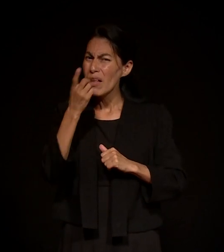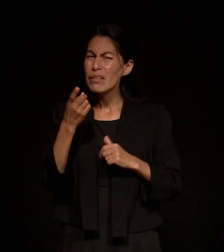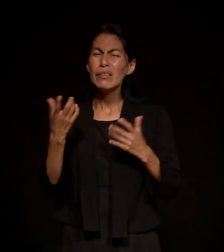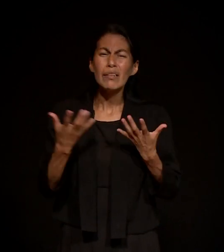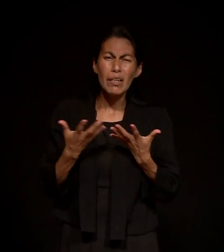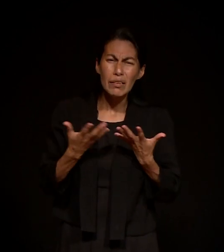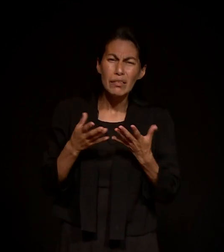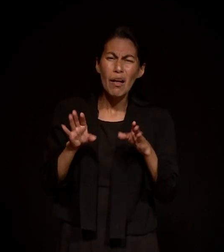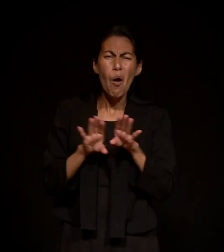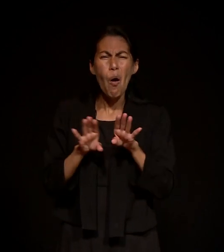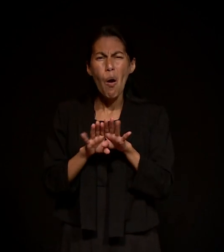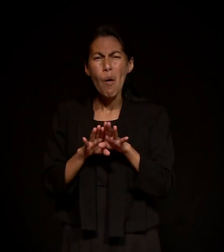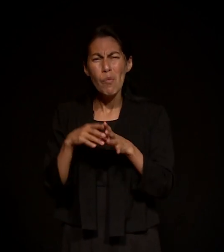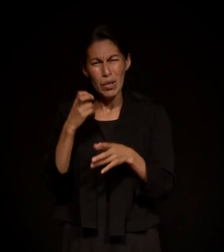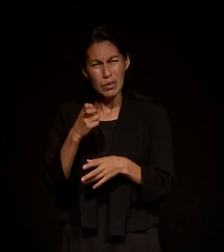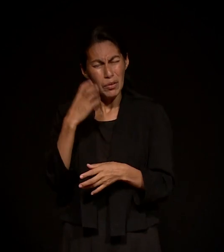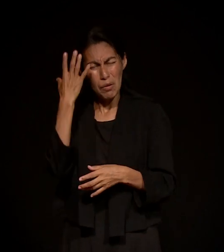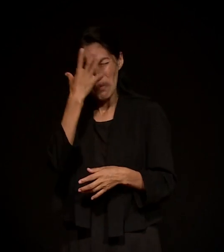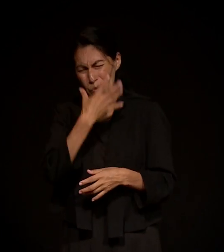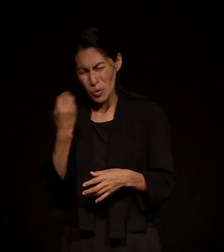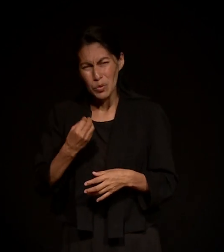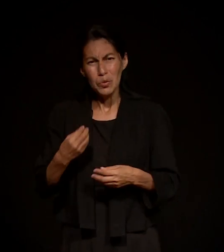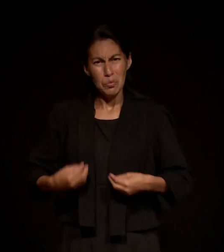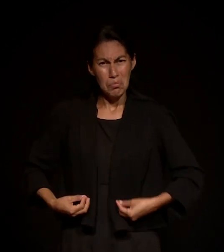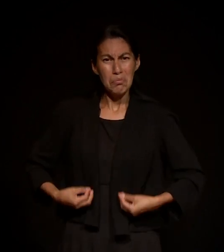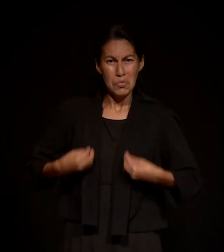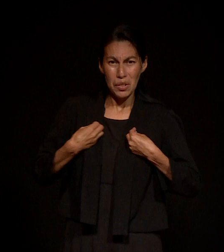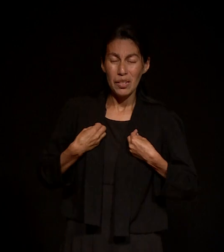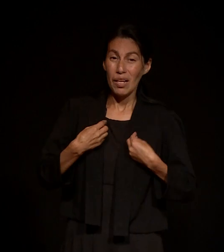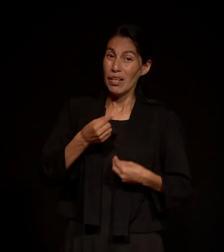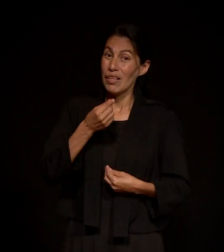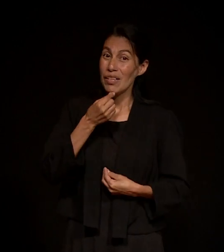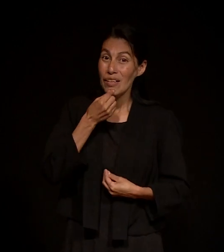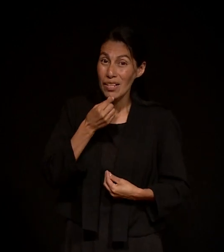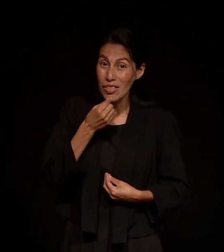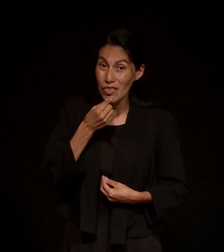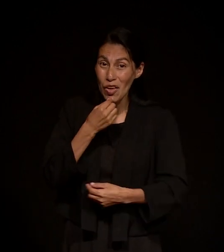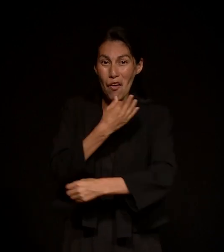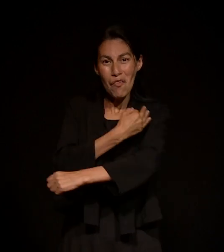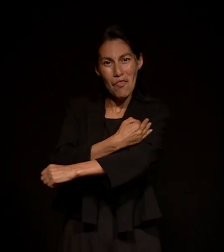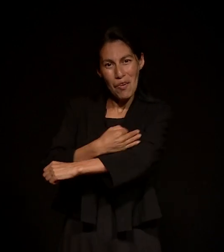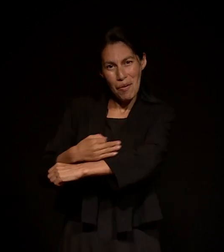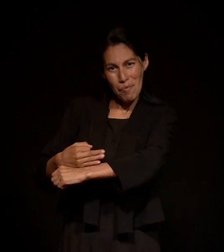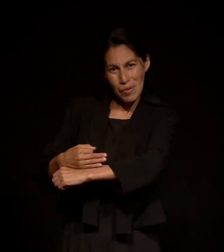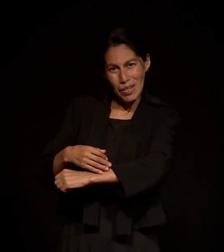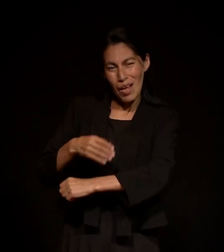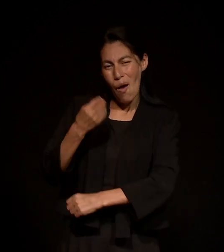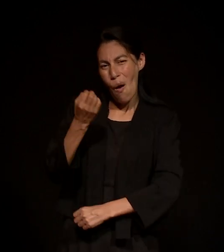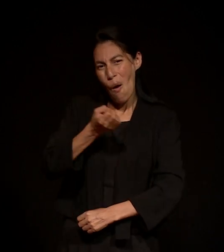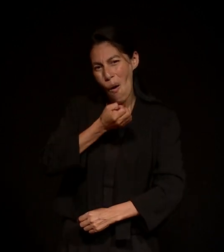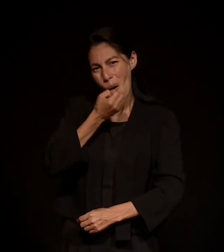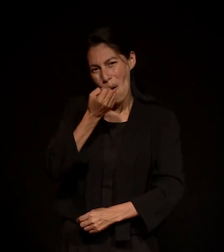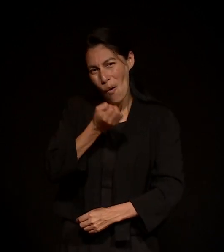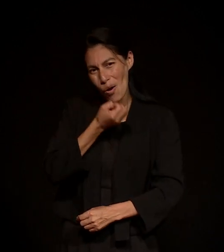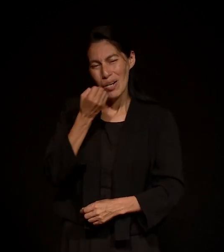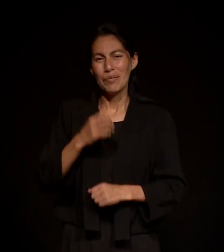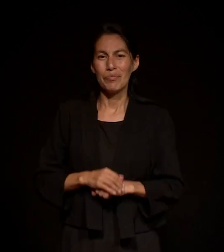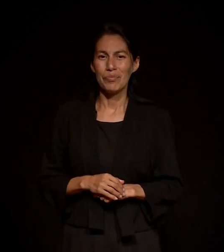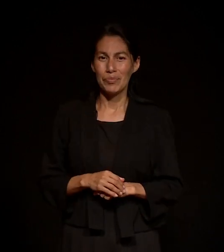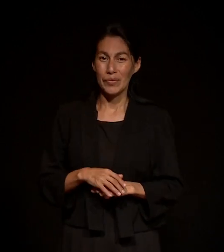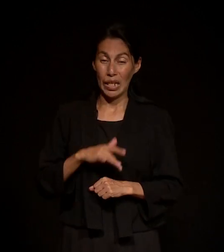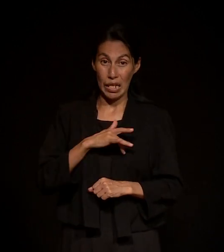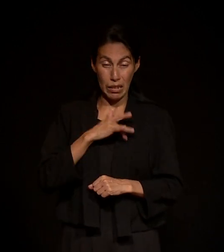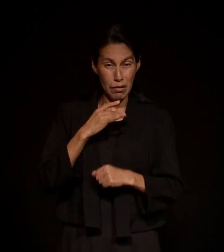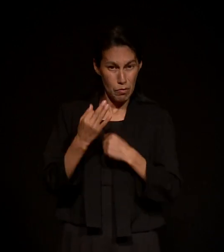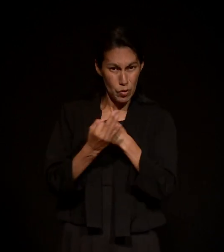dónde andar, qué hacer, qué maravillosa vida tienen los niños y las familias que oran.